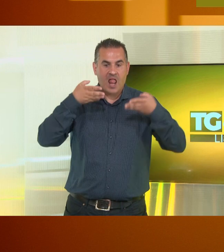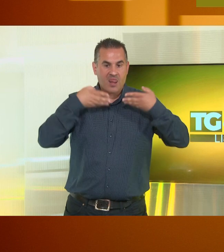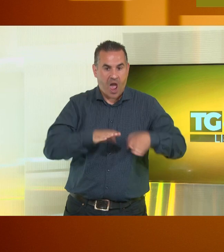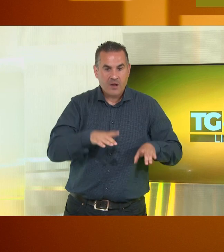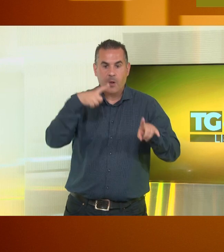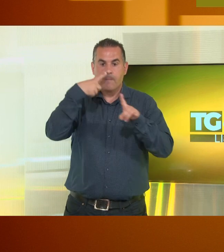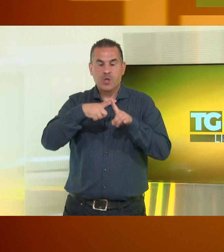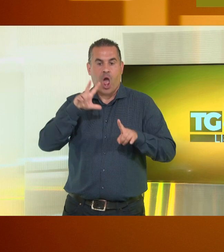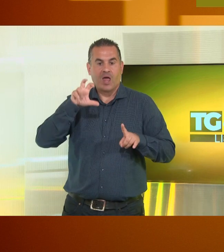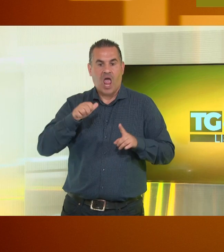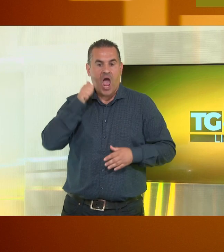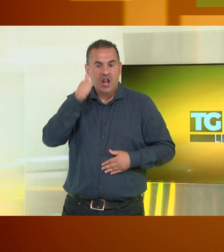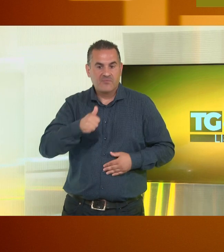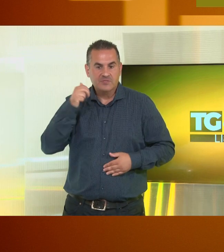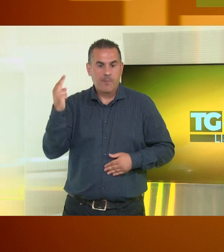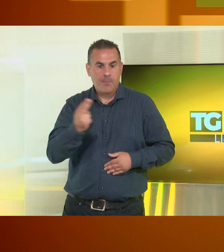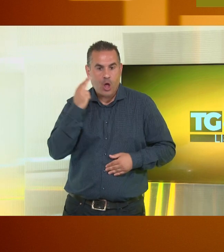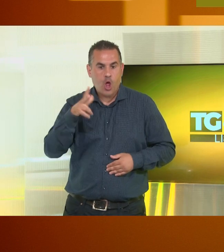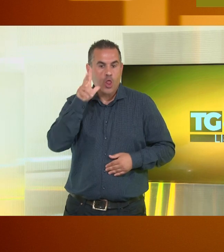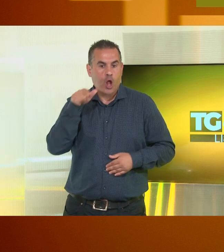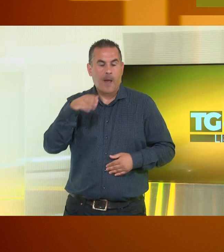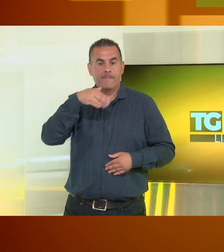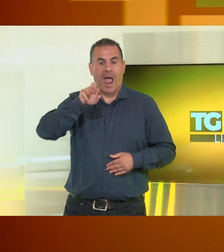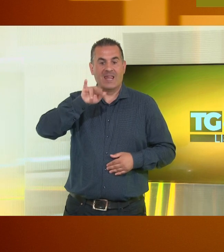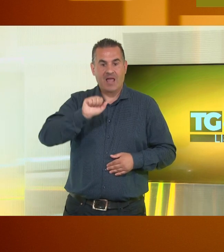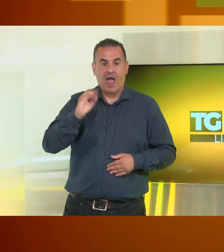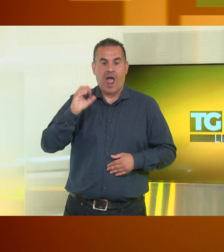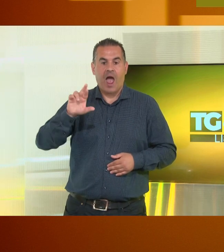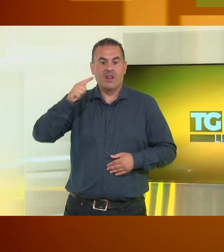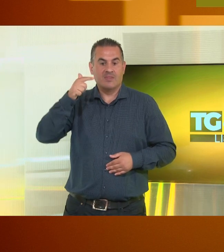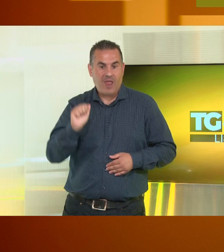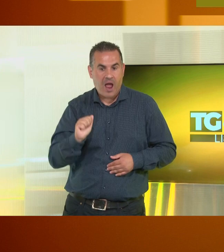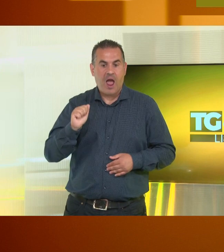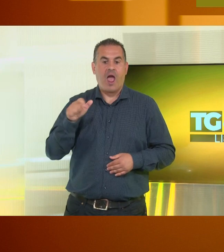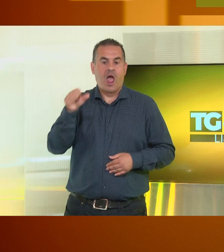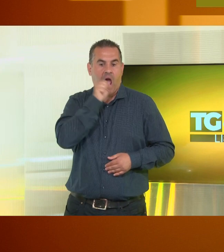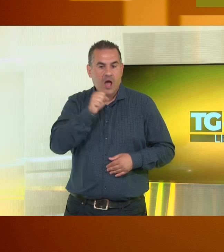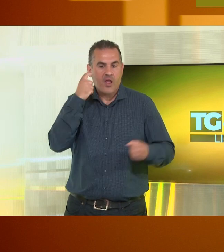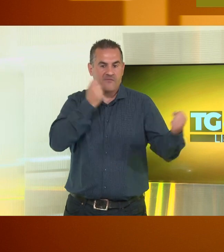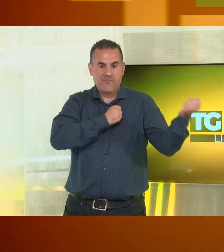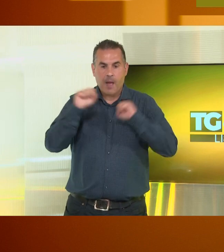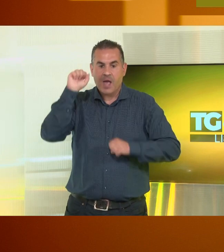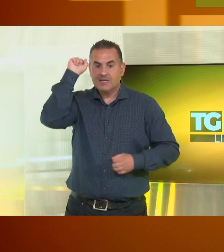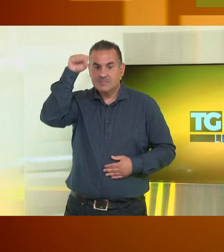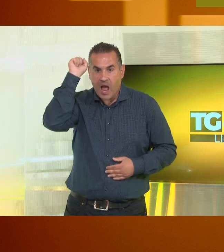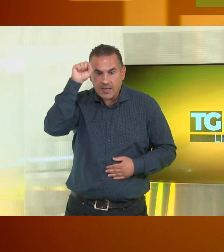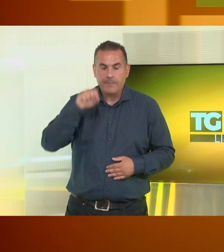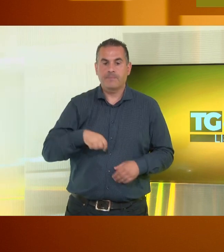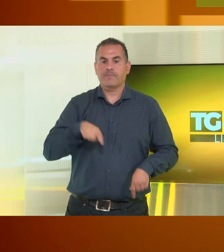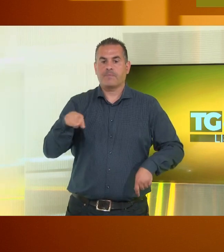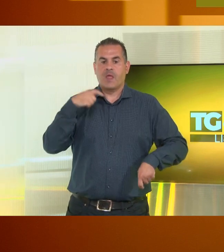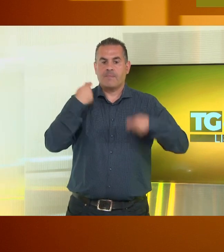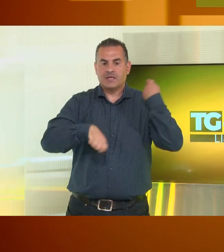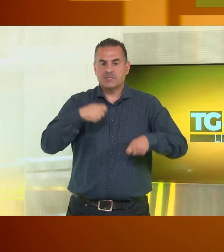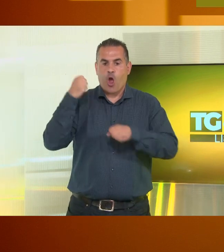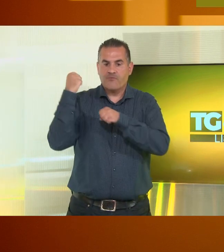Sono premiate anche le eccellenze che sono distinte nel campo dell'imprenditoria e il Circolo degli Immigrati Sardi di Trieste, un premio che rende omaggio